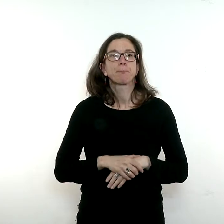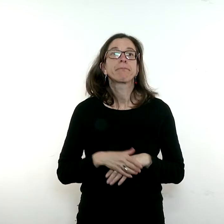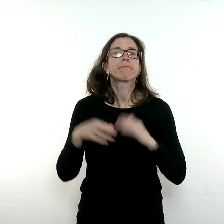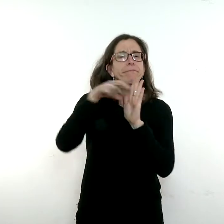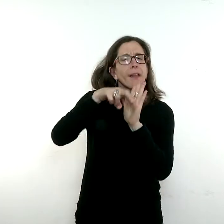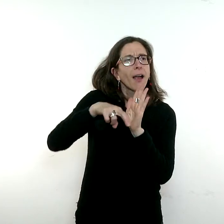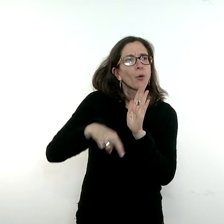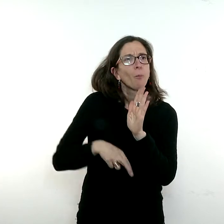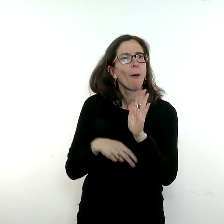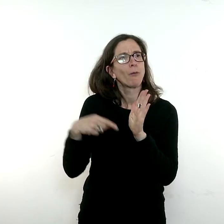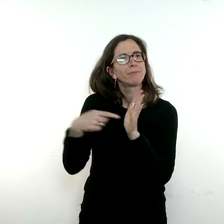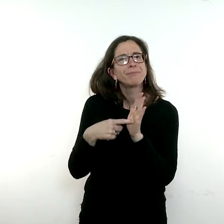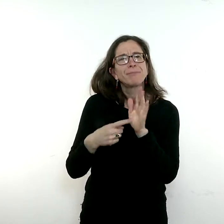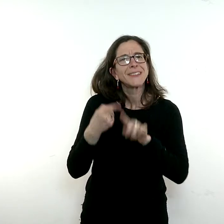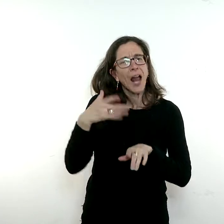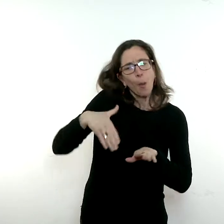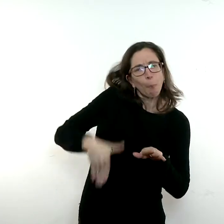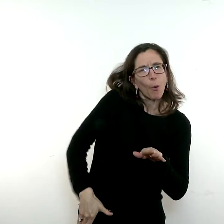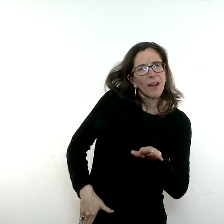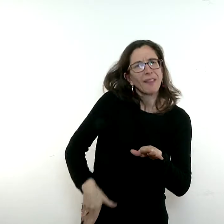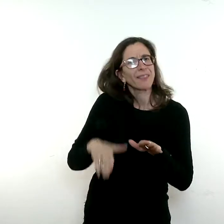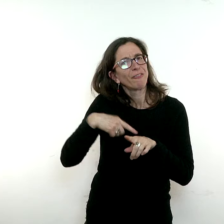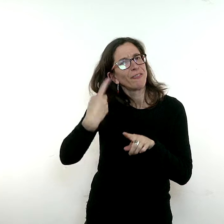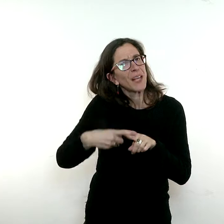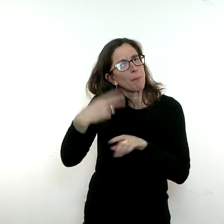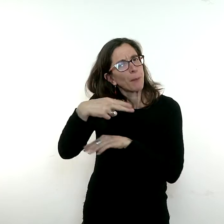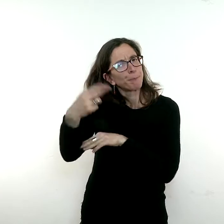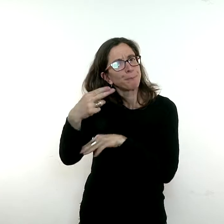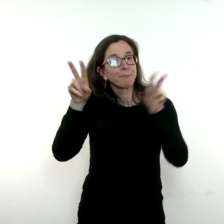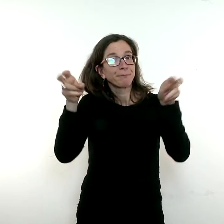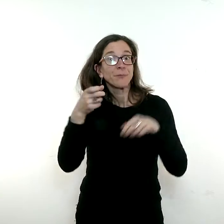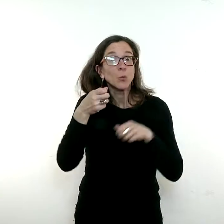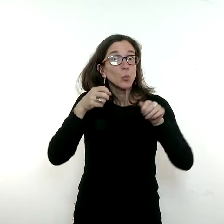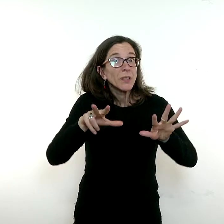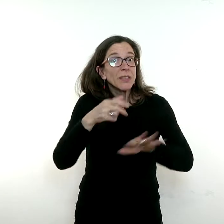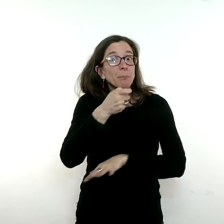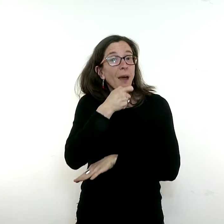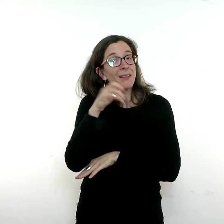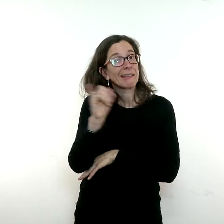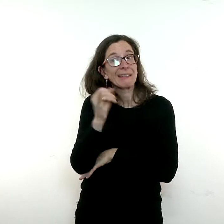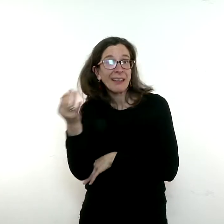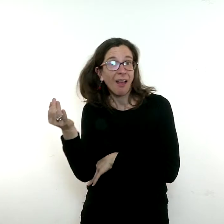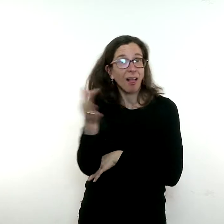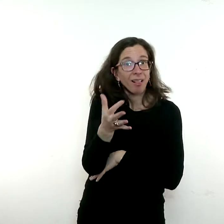concours de Pocket Film Révolution de ton 8 mars, qui est à l'initiative de Caroline Navarre.